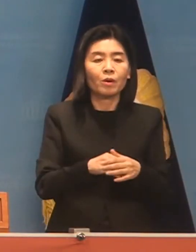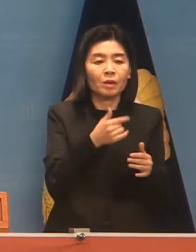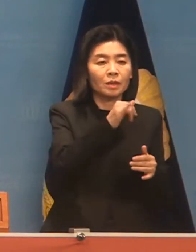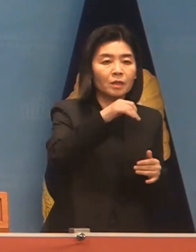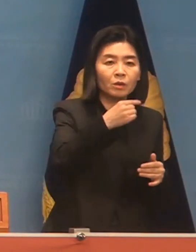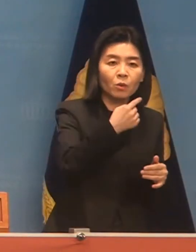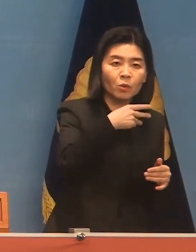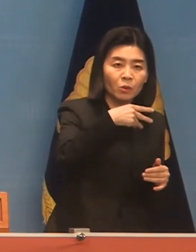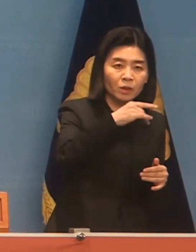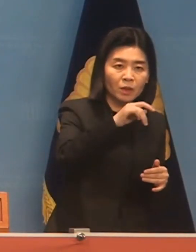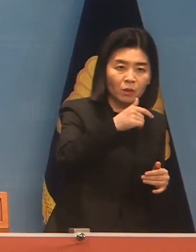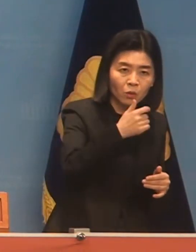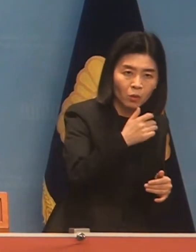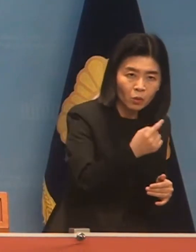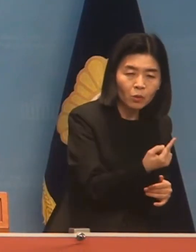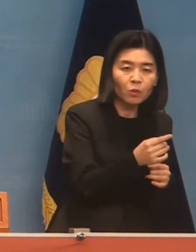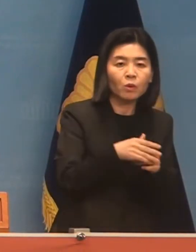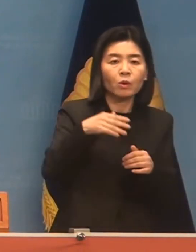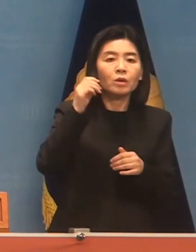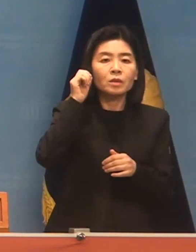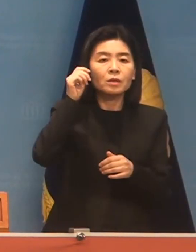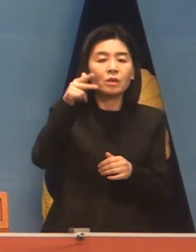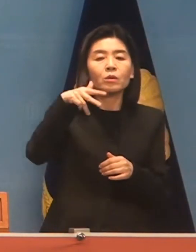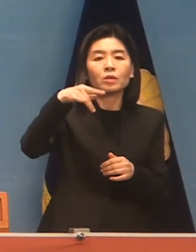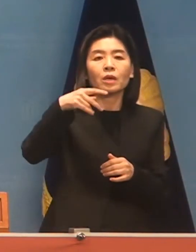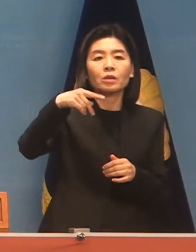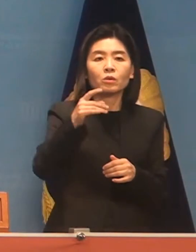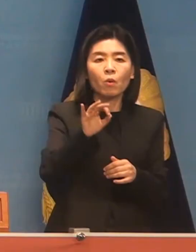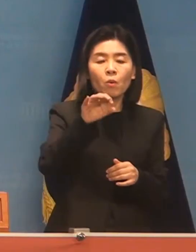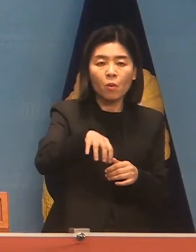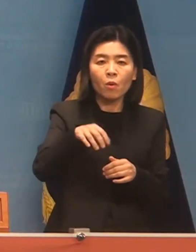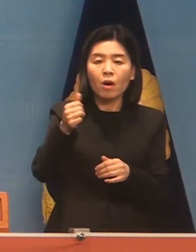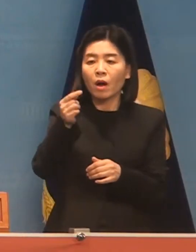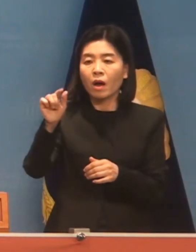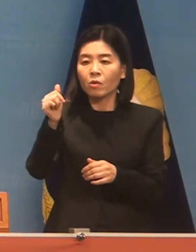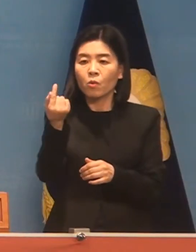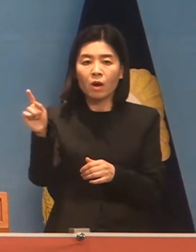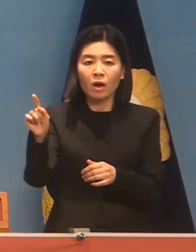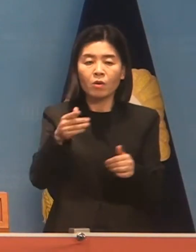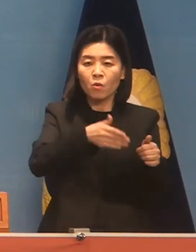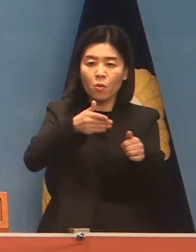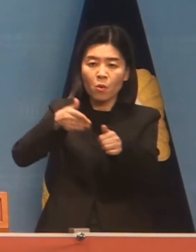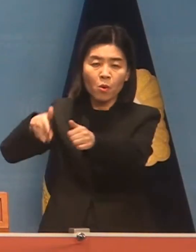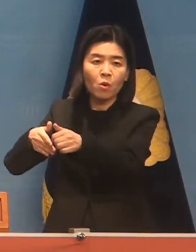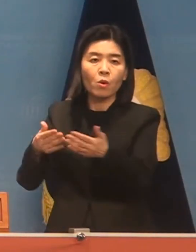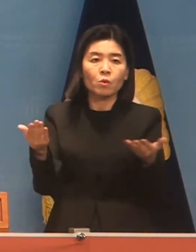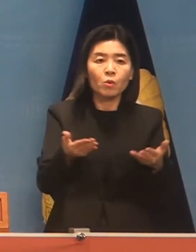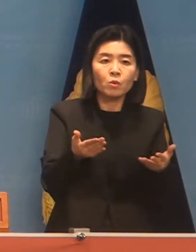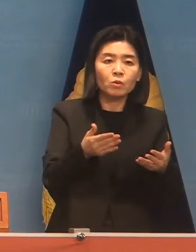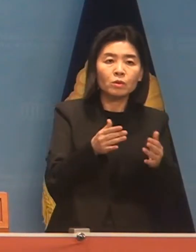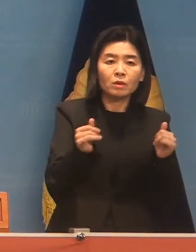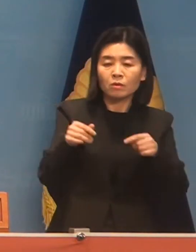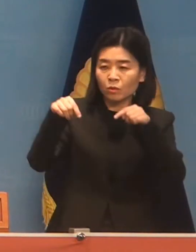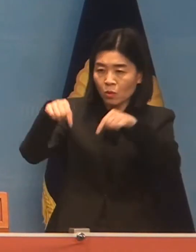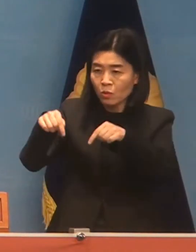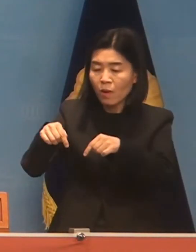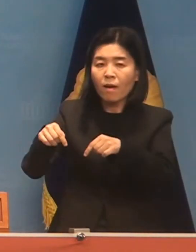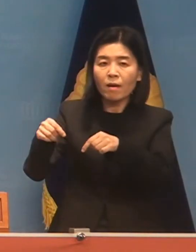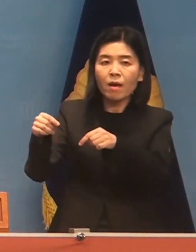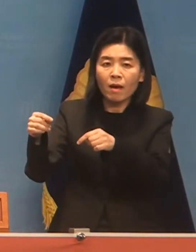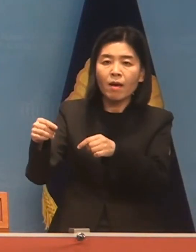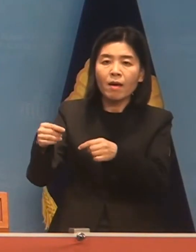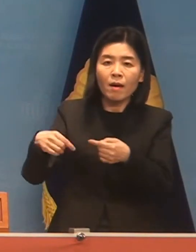니토덴코, 세종호텔, 하나오션에 요구합니다. 노동조합의 교섭 요구에 성실히 응하고